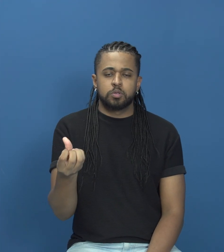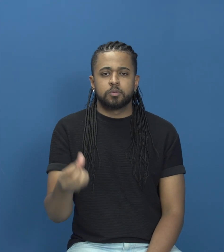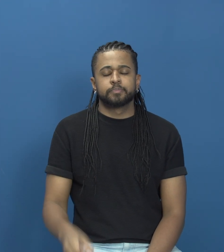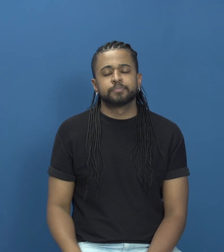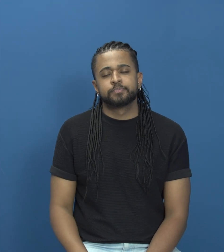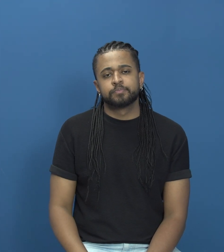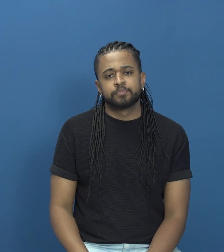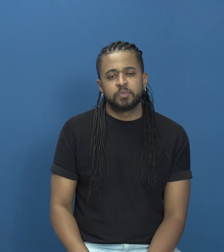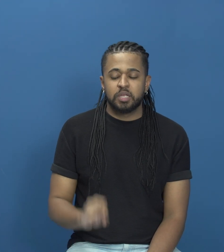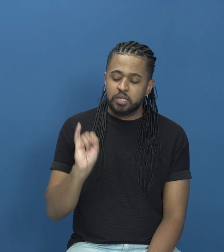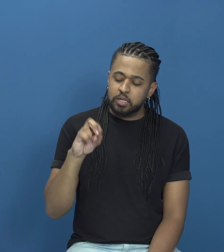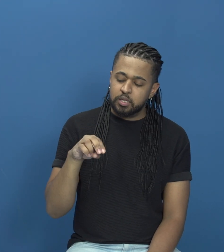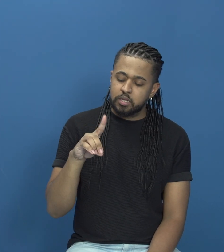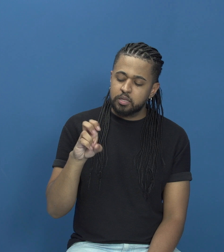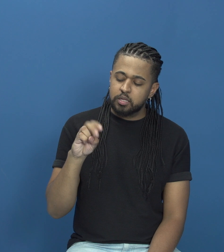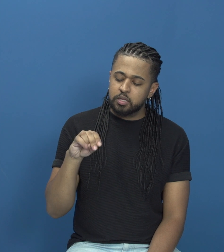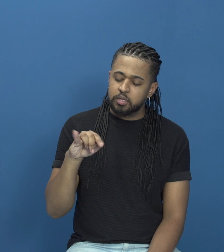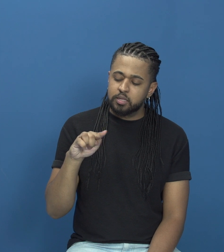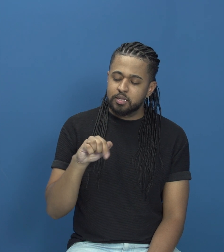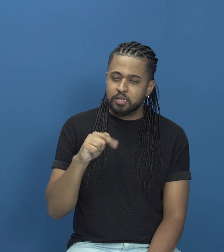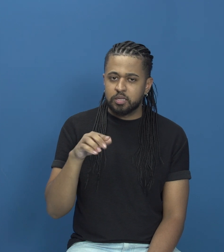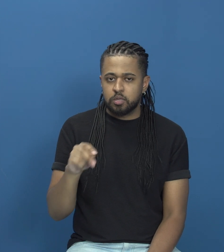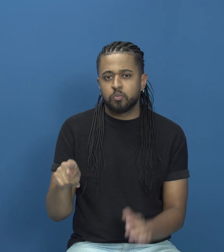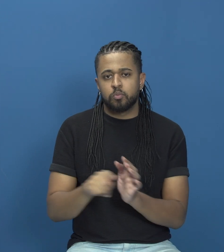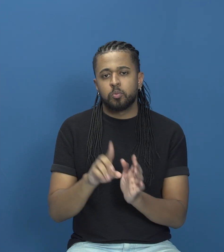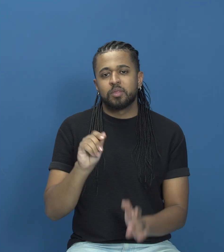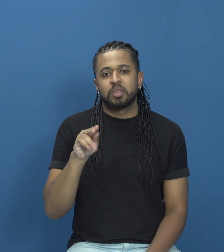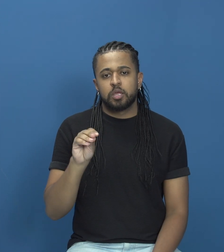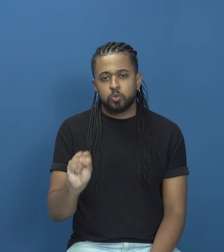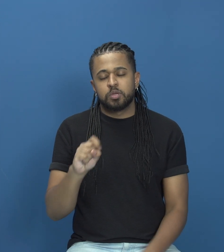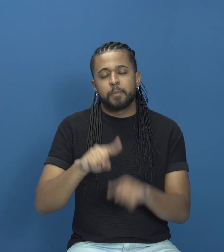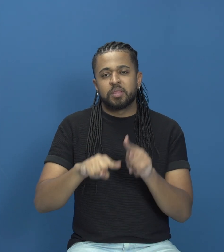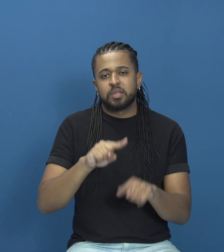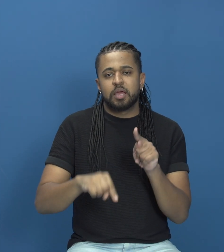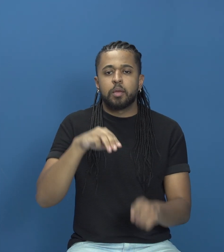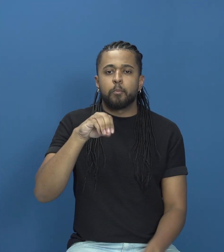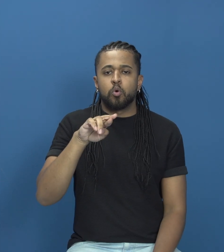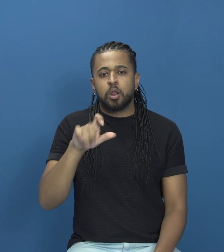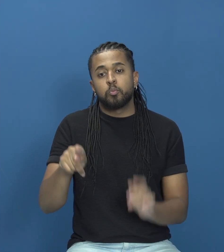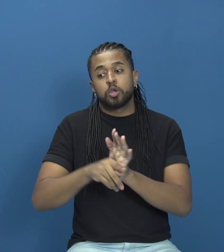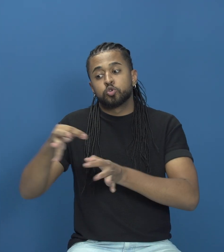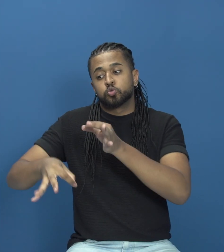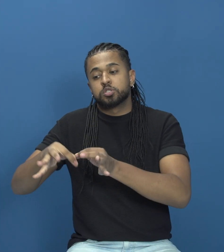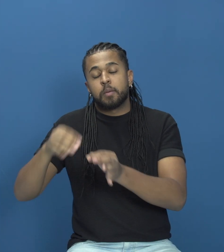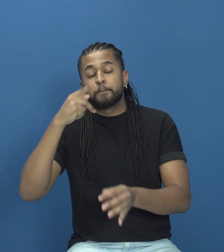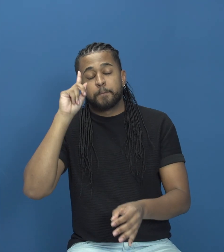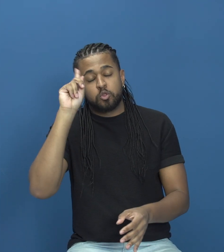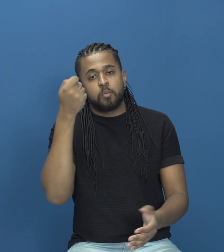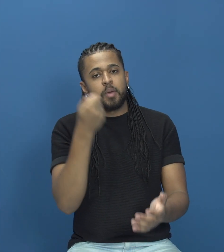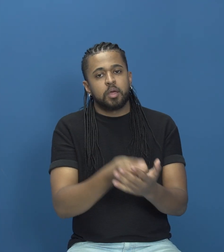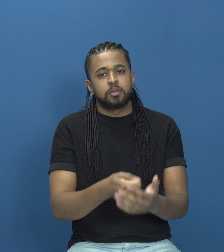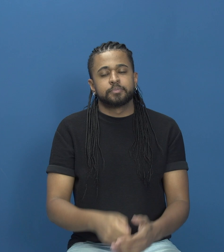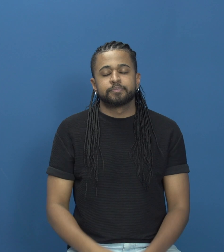11.8.4.1.1.6. Indenizações por danos materiais e morais por força de decisão judicial.